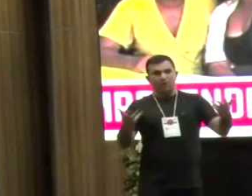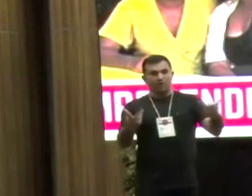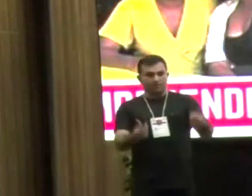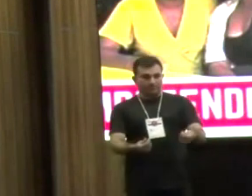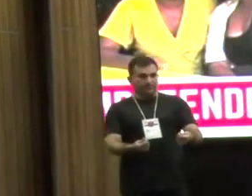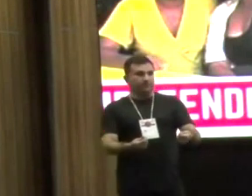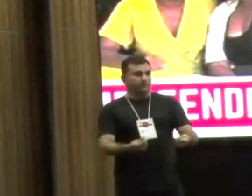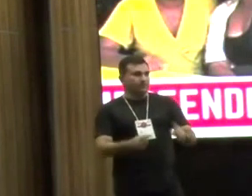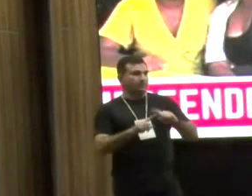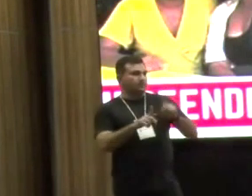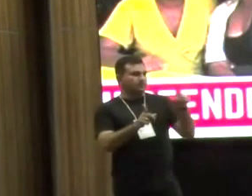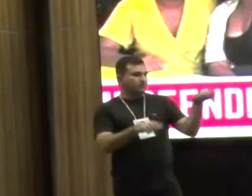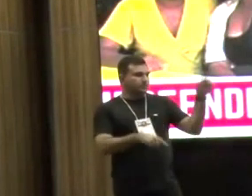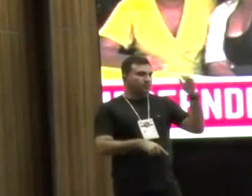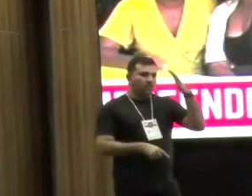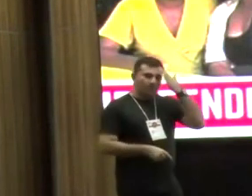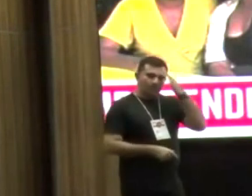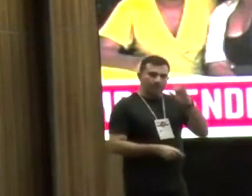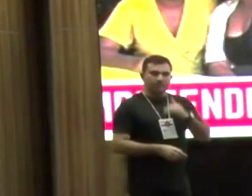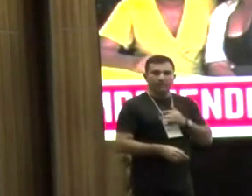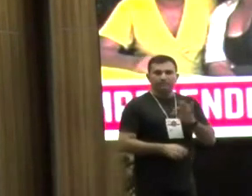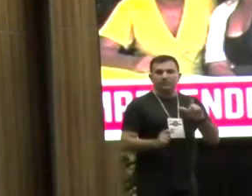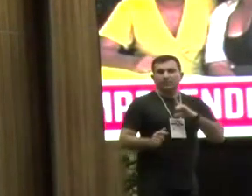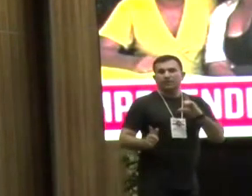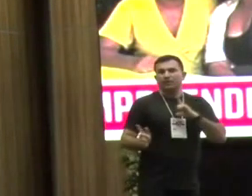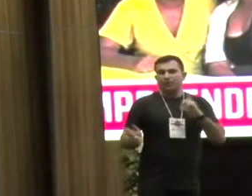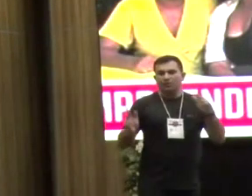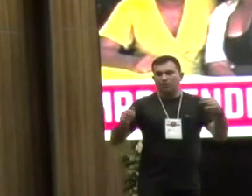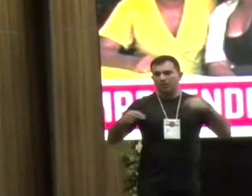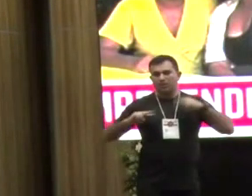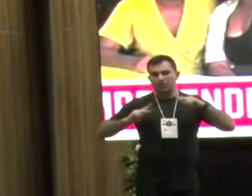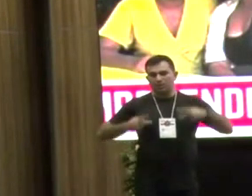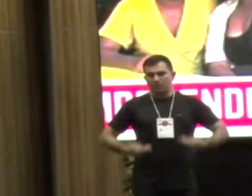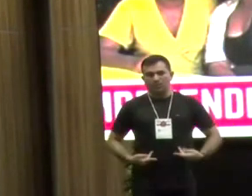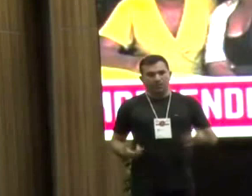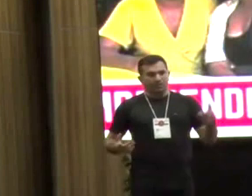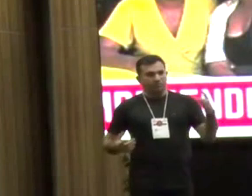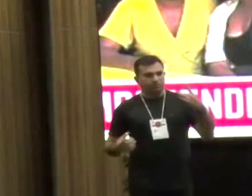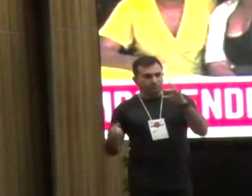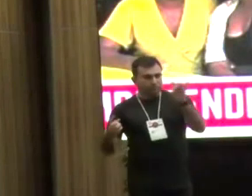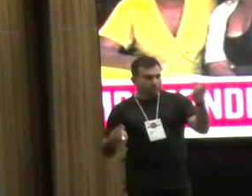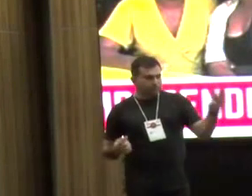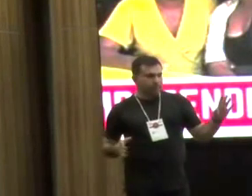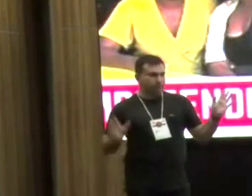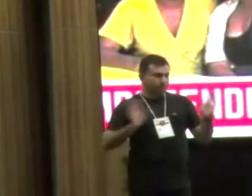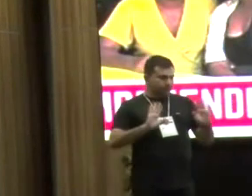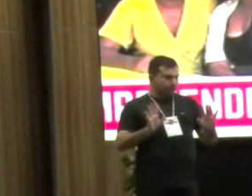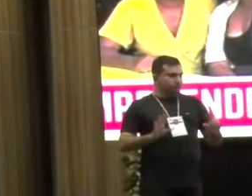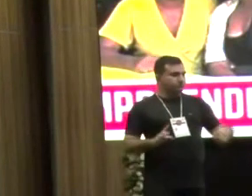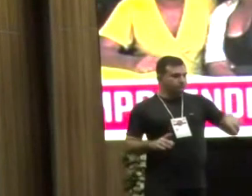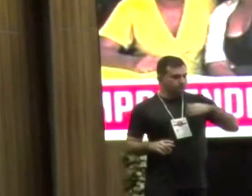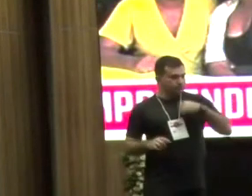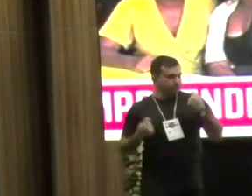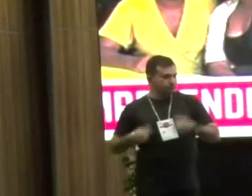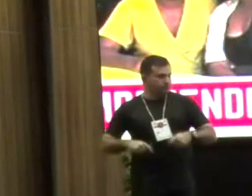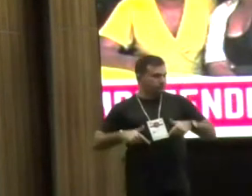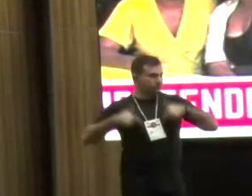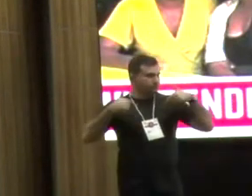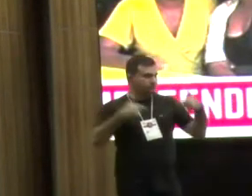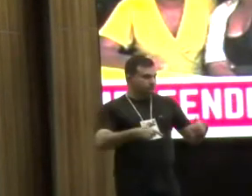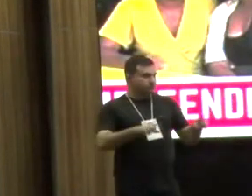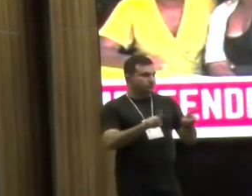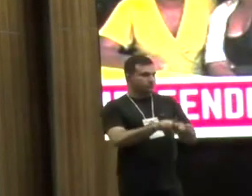habilidade, mas eu não posso ser qualquer ser humano. Eu tenho que ter atitudes e eu tenho que ter